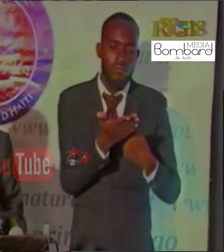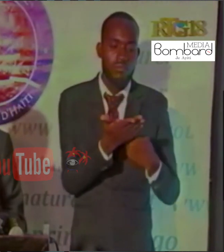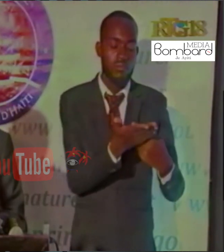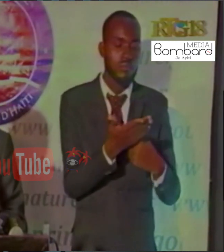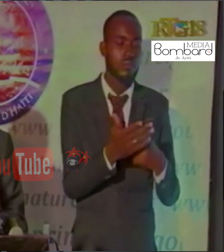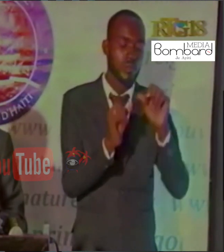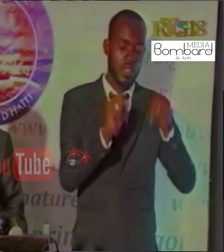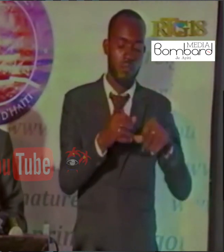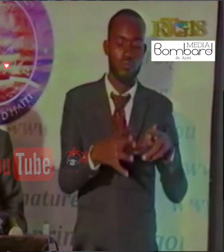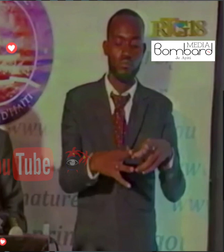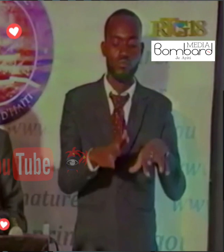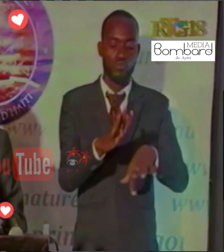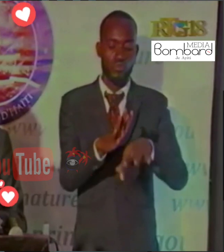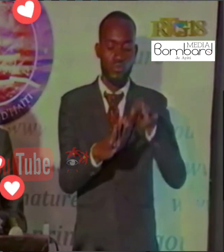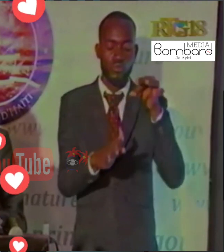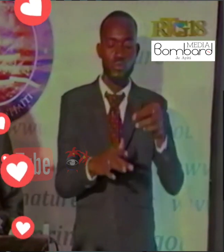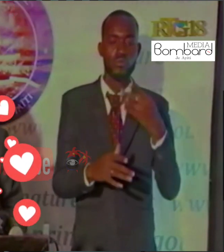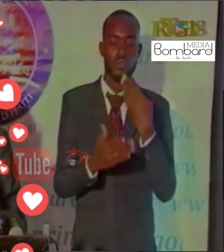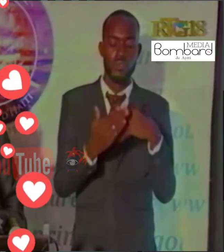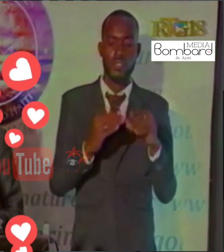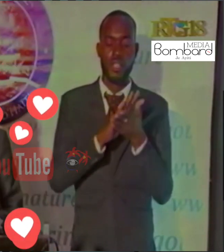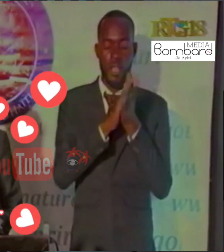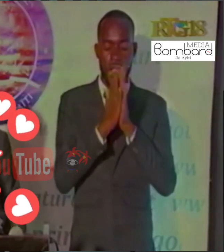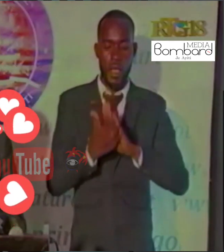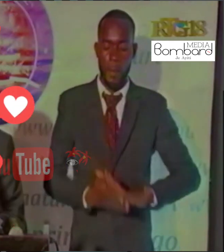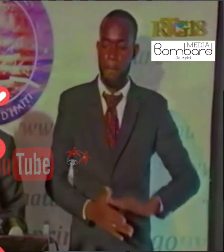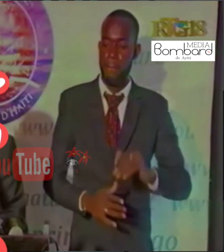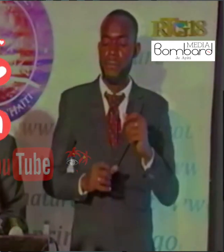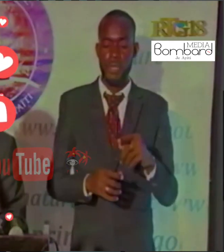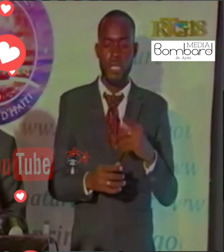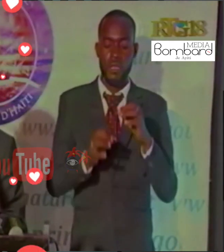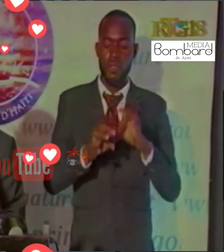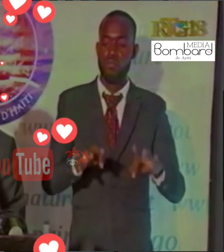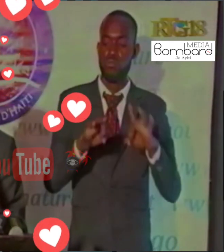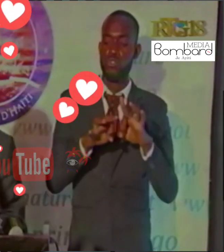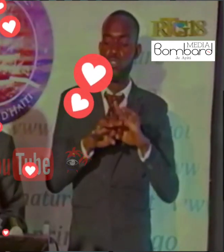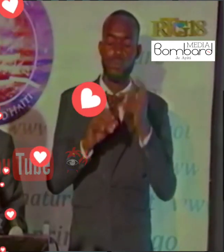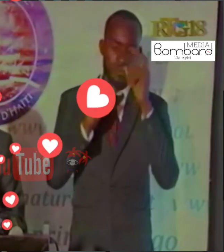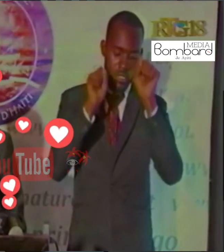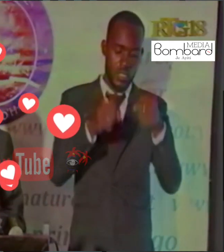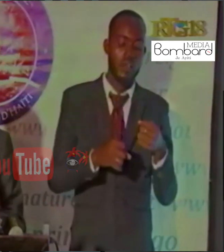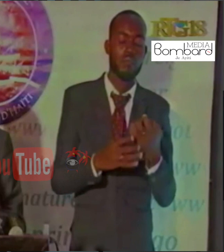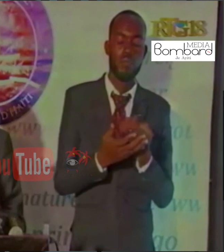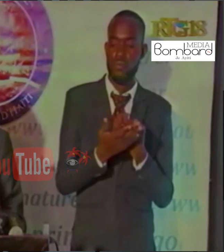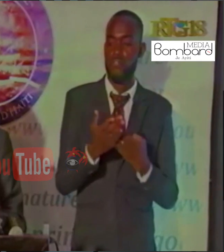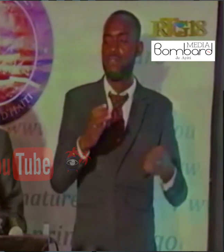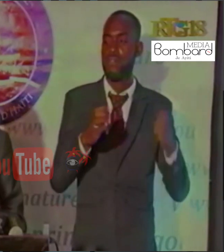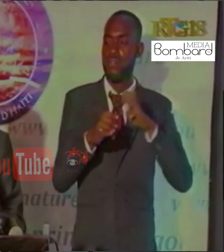sérénité nécessaire pour développer les moyens en vue de parvenir à l'effectivité des